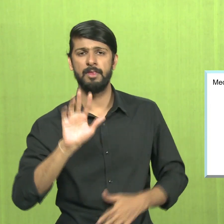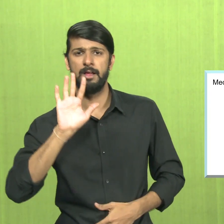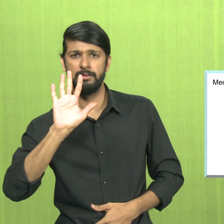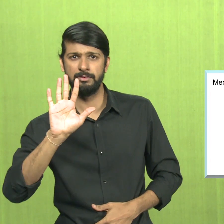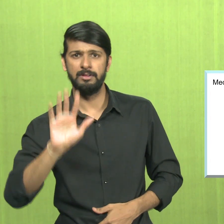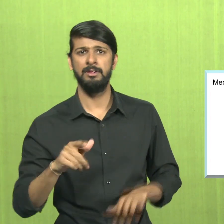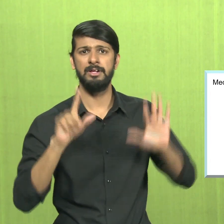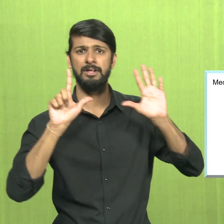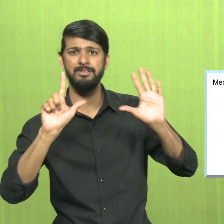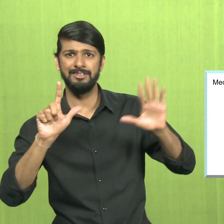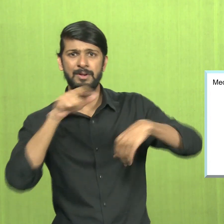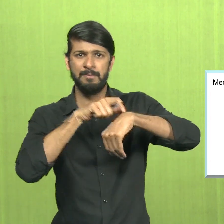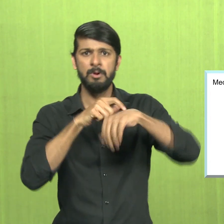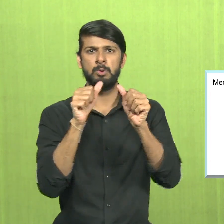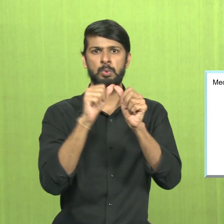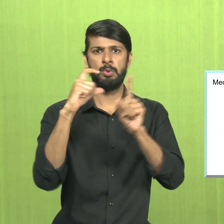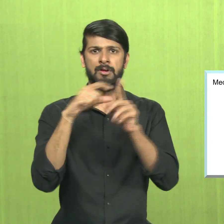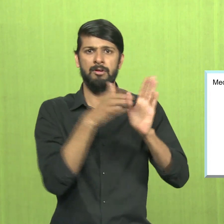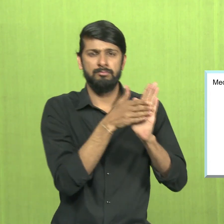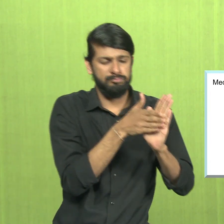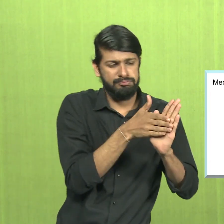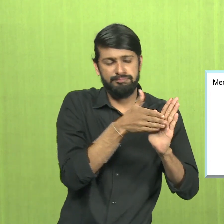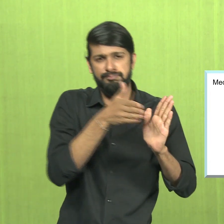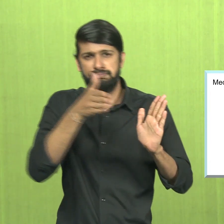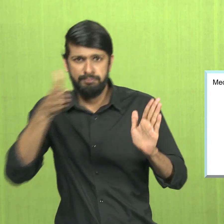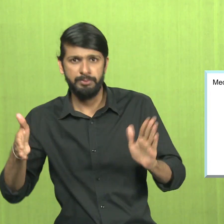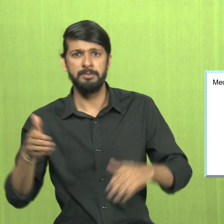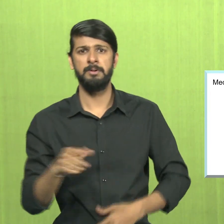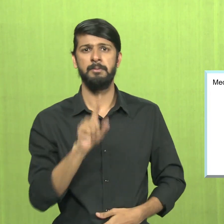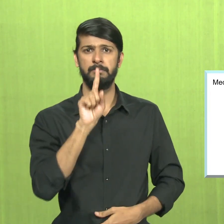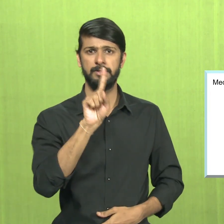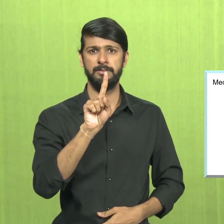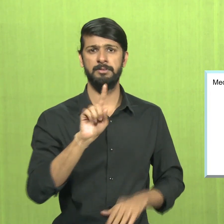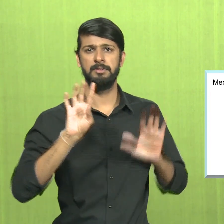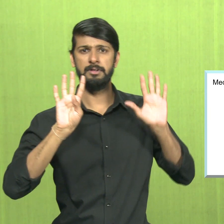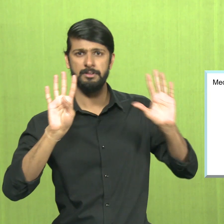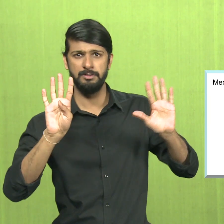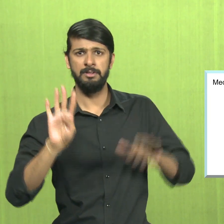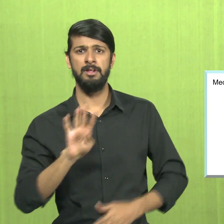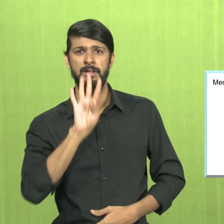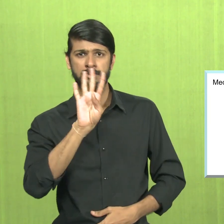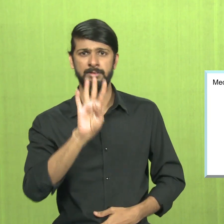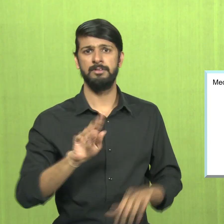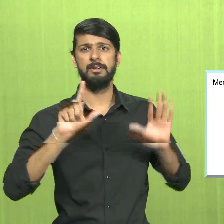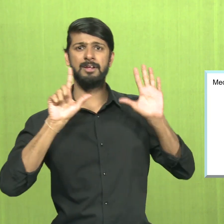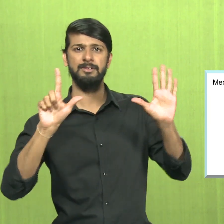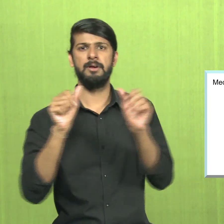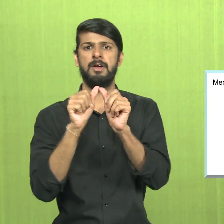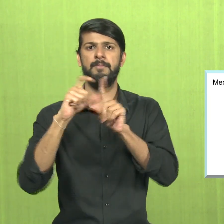से ज़ है तू 1947 उत्साह